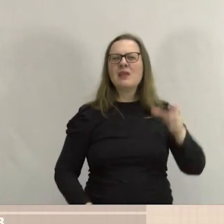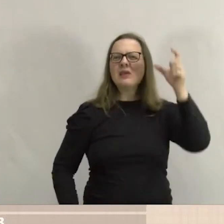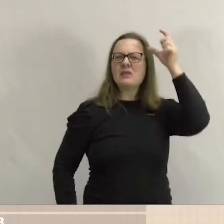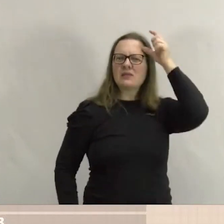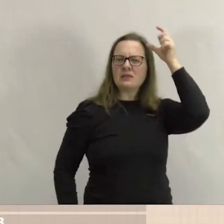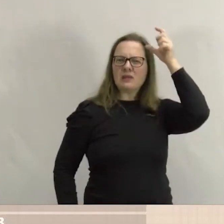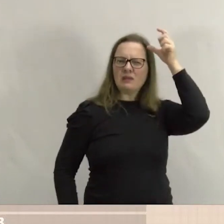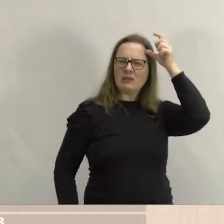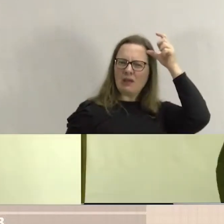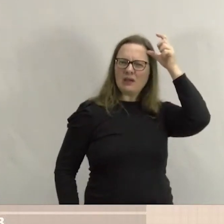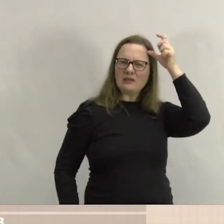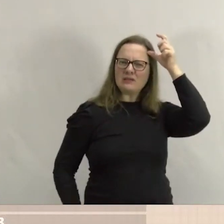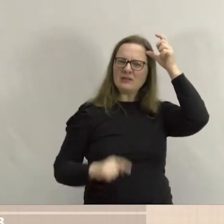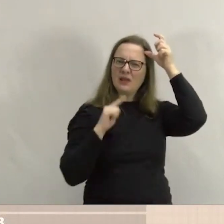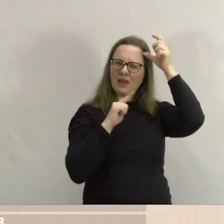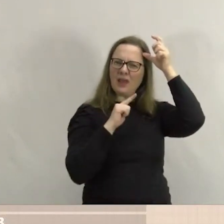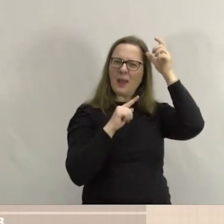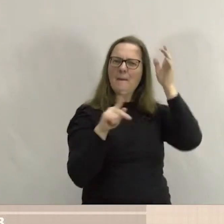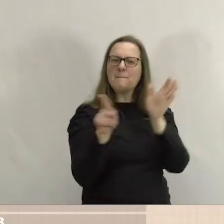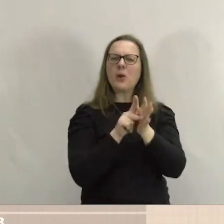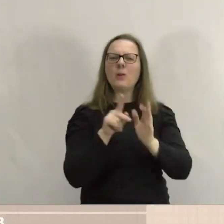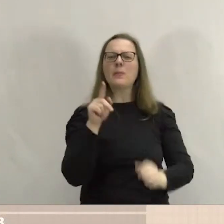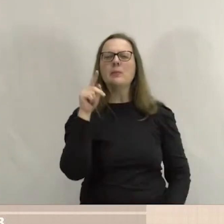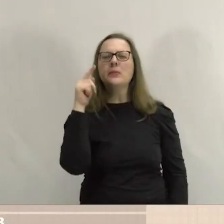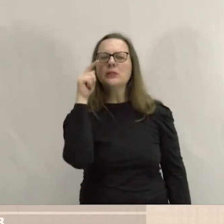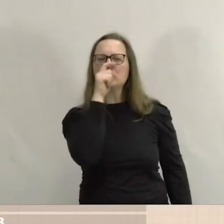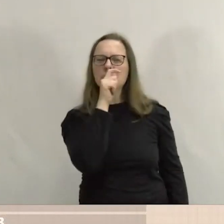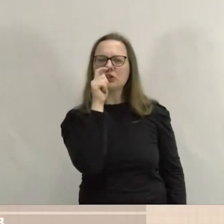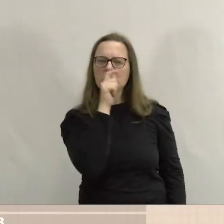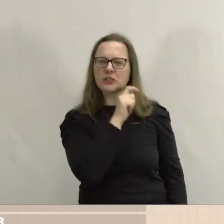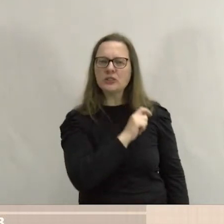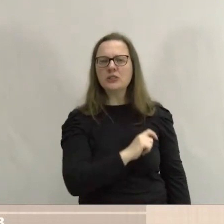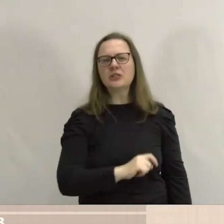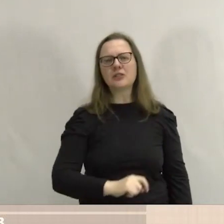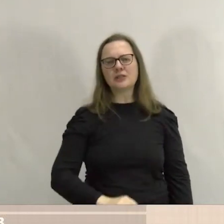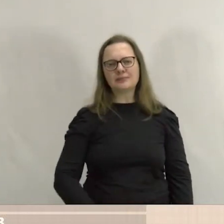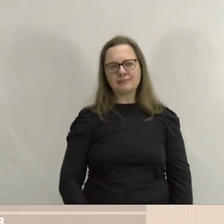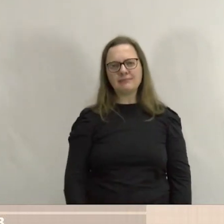mentira do homem caído. O diabo,